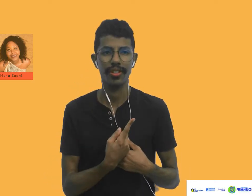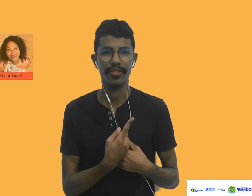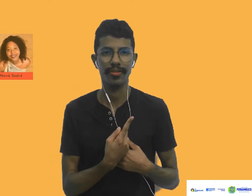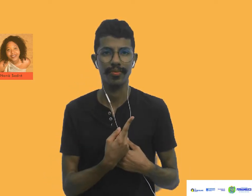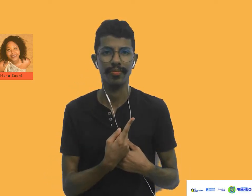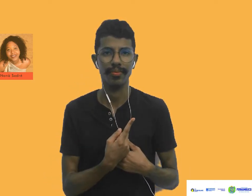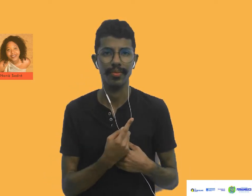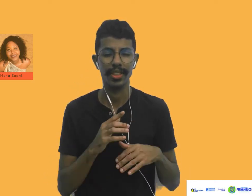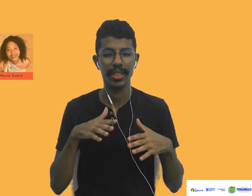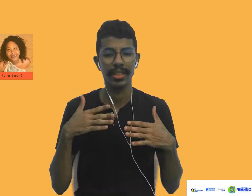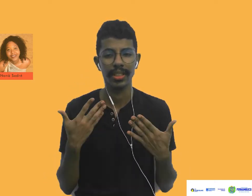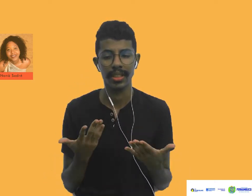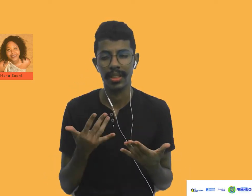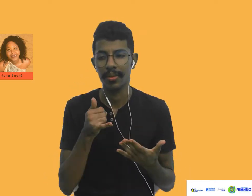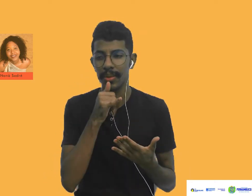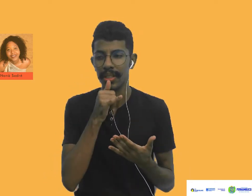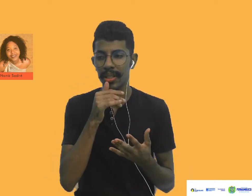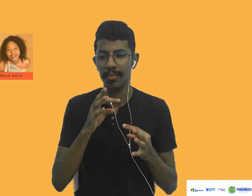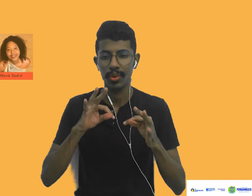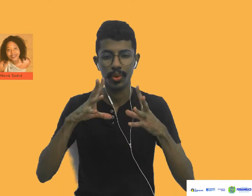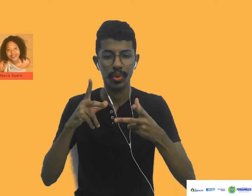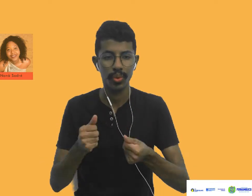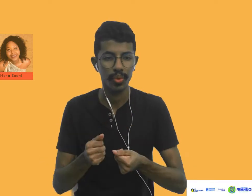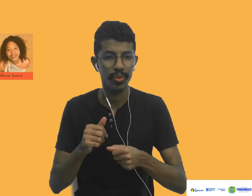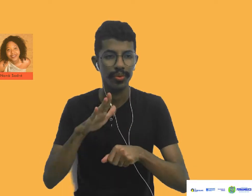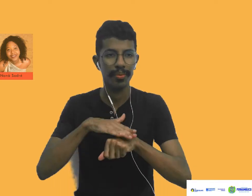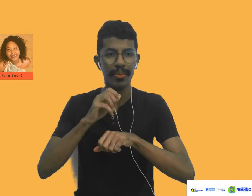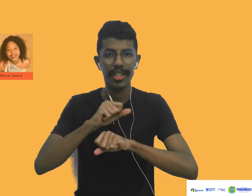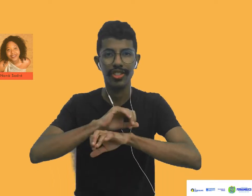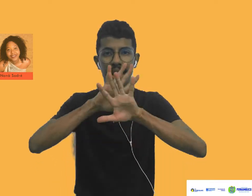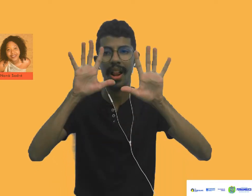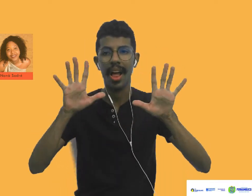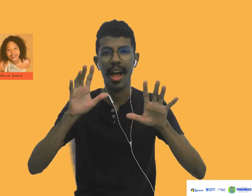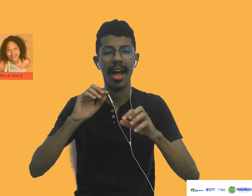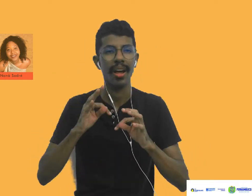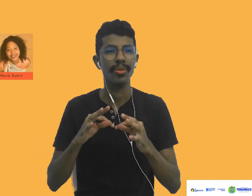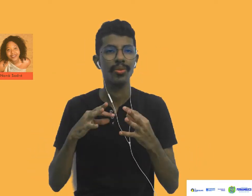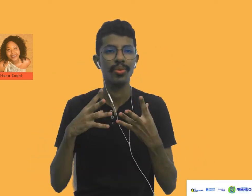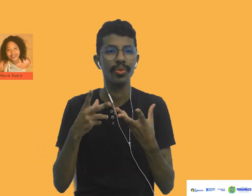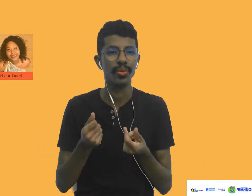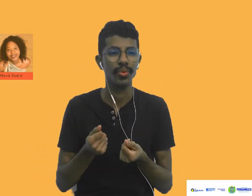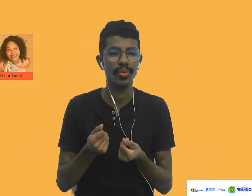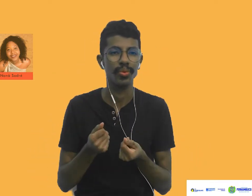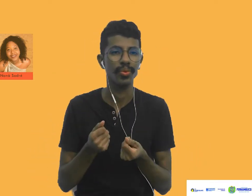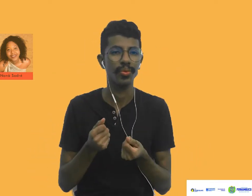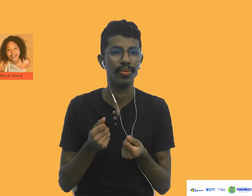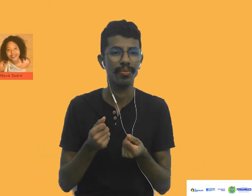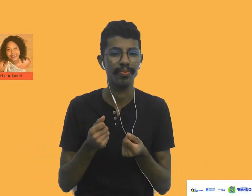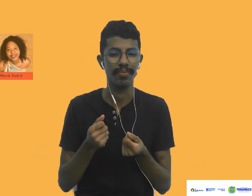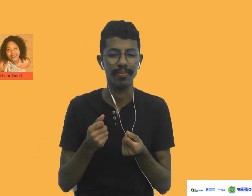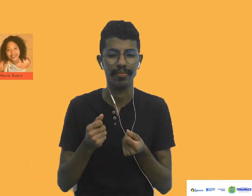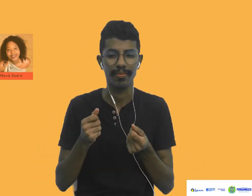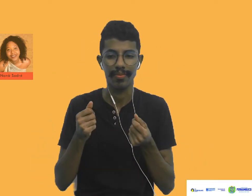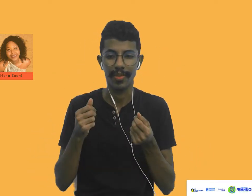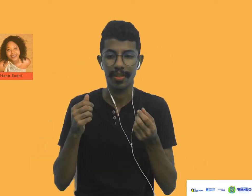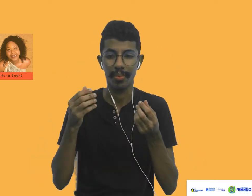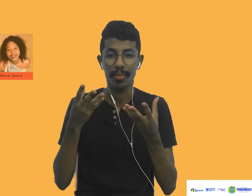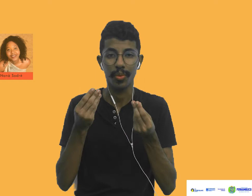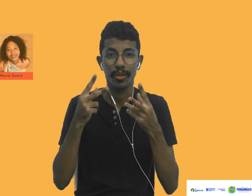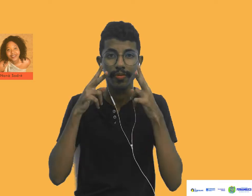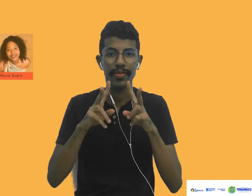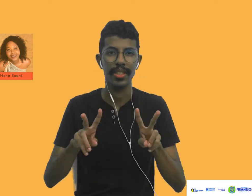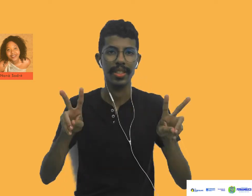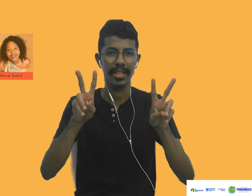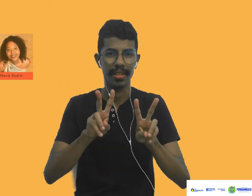sabe? Então, tudo ficou mais evidente, tudo ficou mais esclarecido e escurecido também,